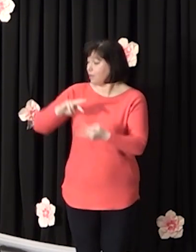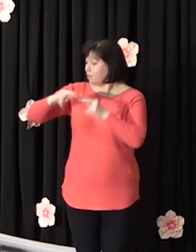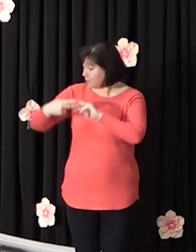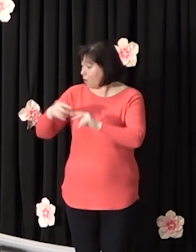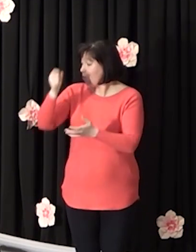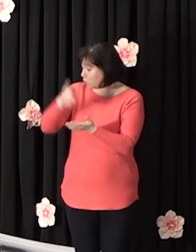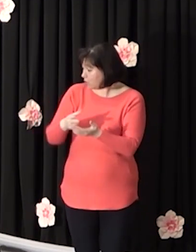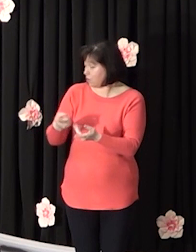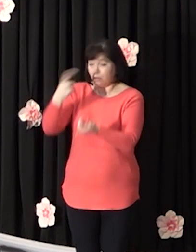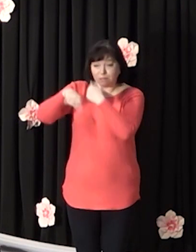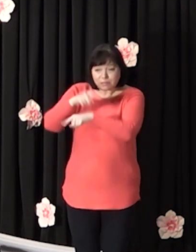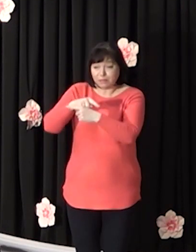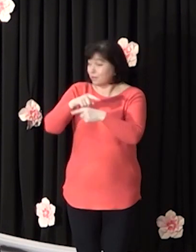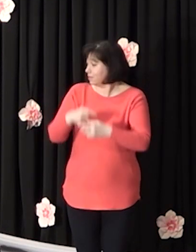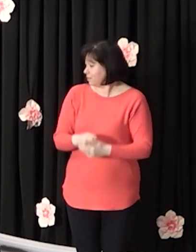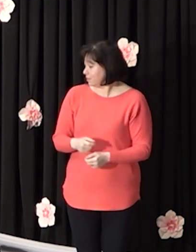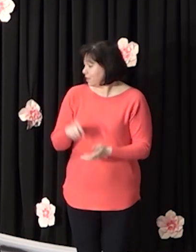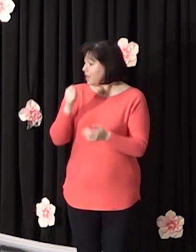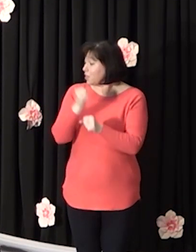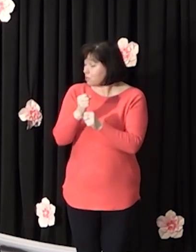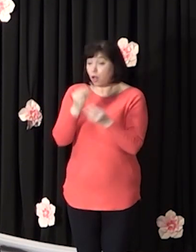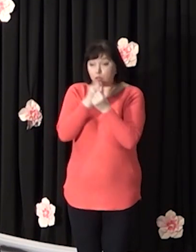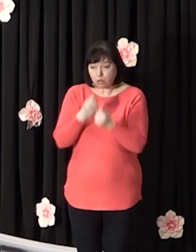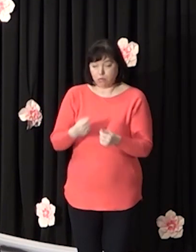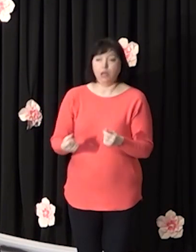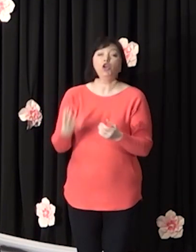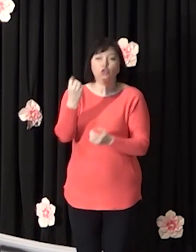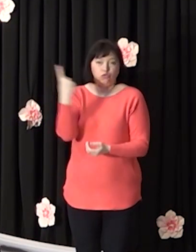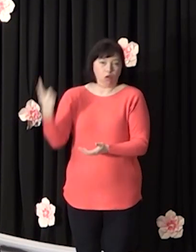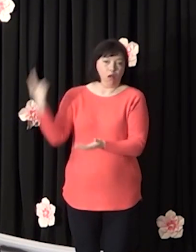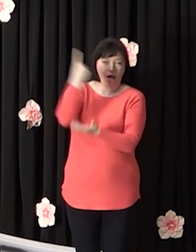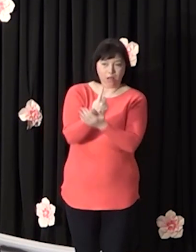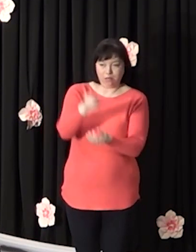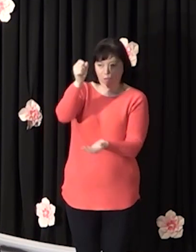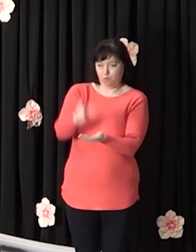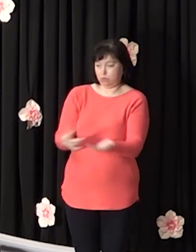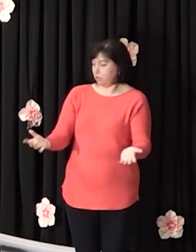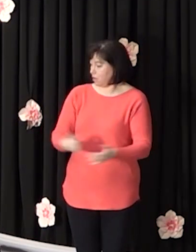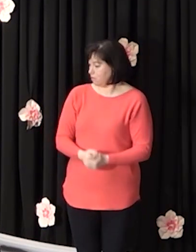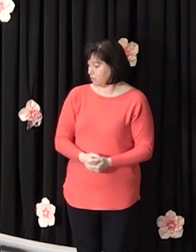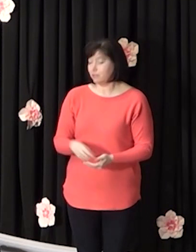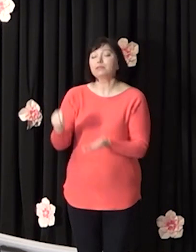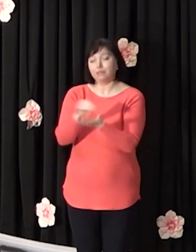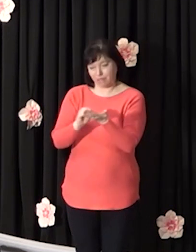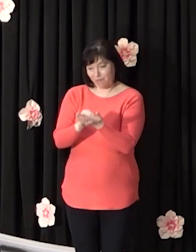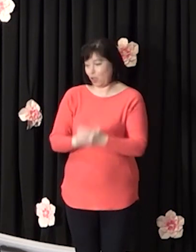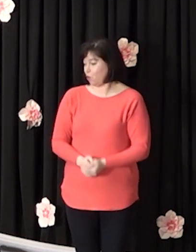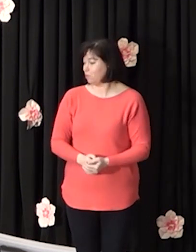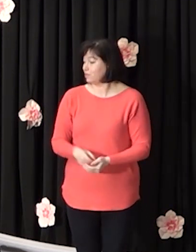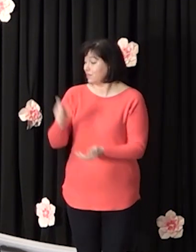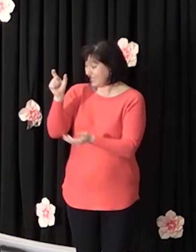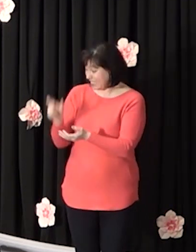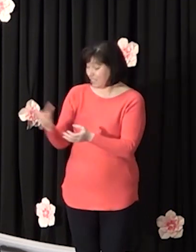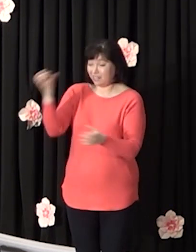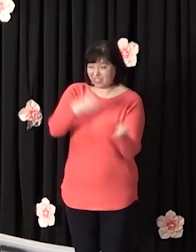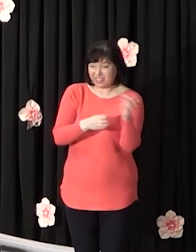бутылку, бутылка превращается в стаканчик, делаю магический жест, и здесь появляется еще одна бутылка. Я повторю этот фокус. Стаканчик